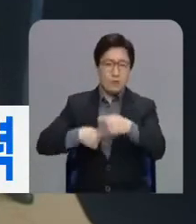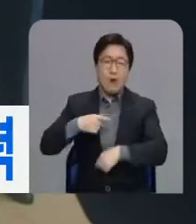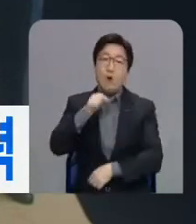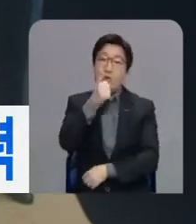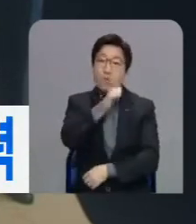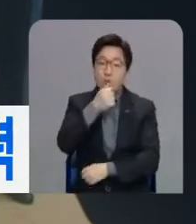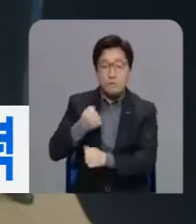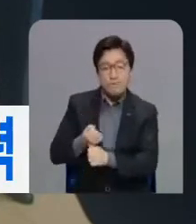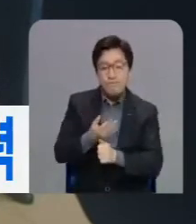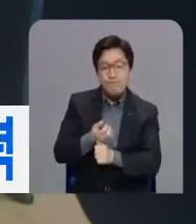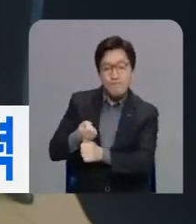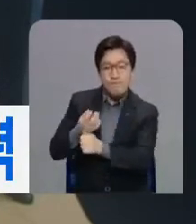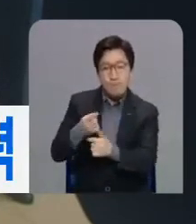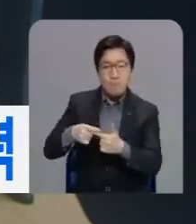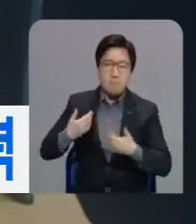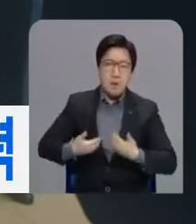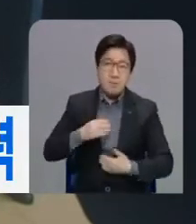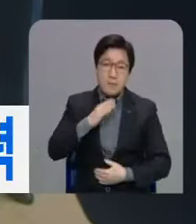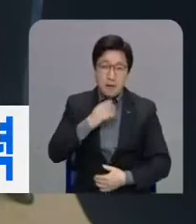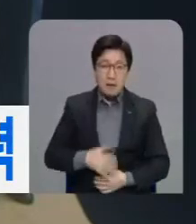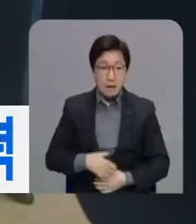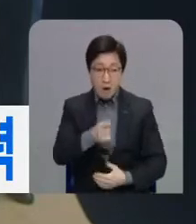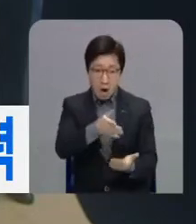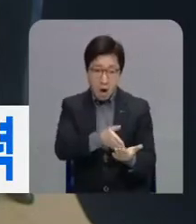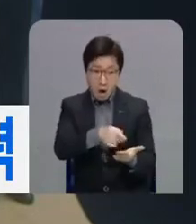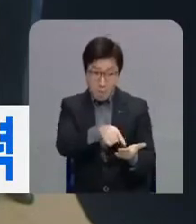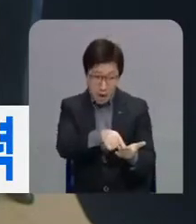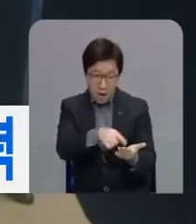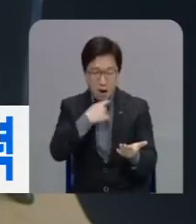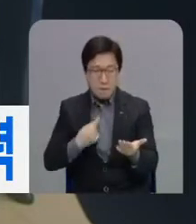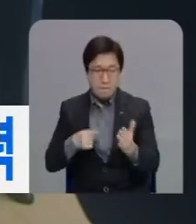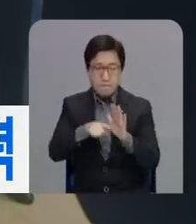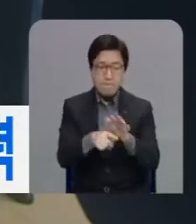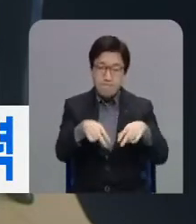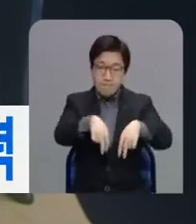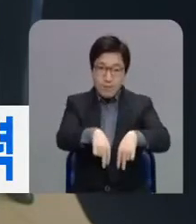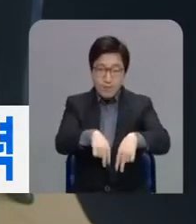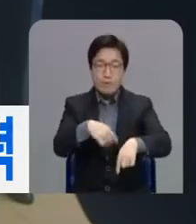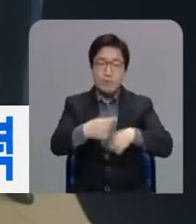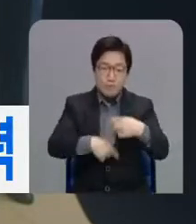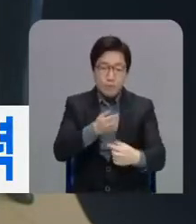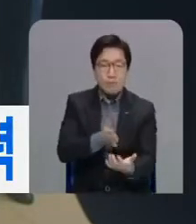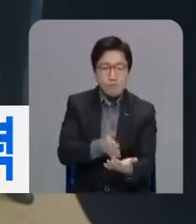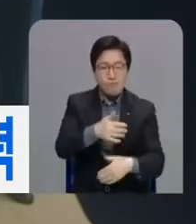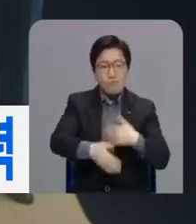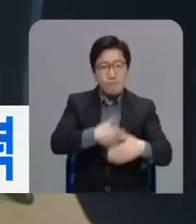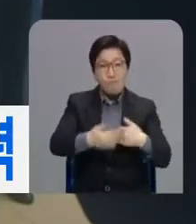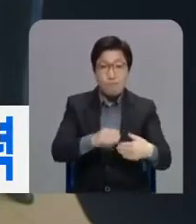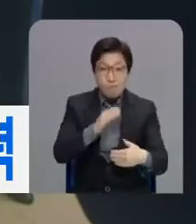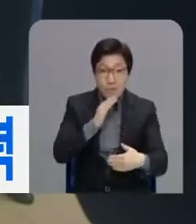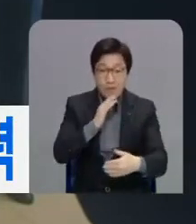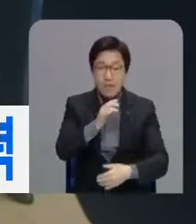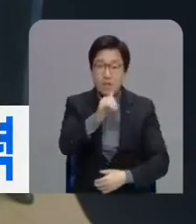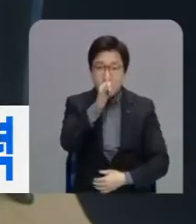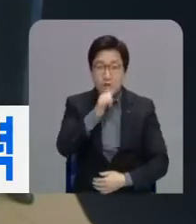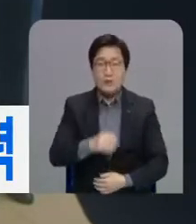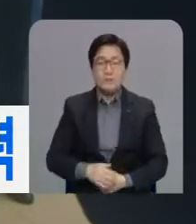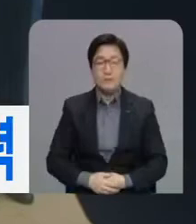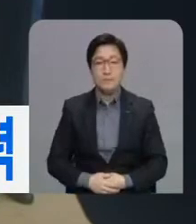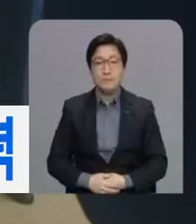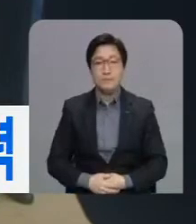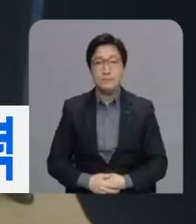통역사들인데요. 뉴스 현장이나 방역당국의 브리핑 현장에서 코로나19 소식을 바로바로 전해준 이들을